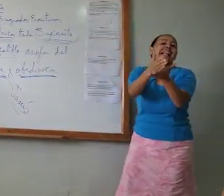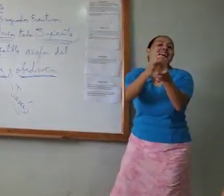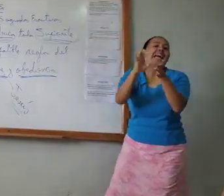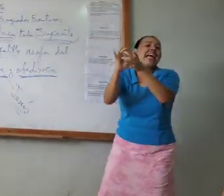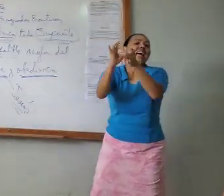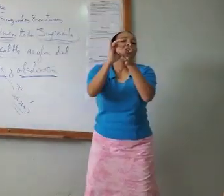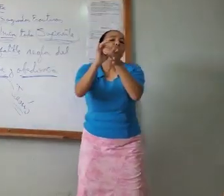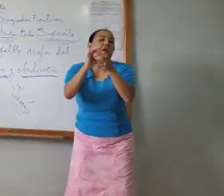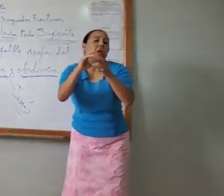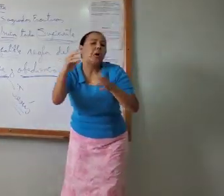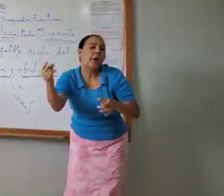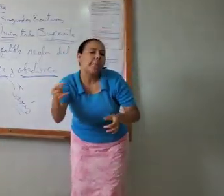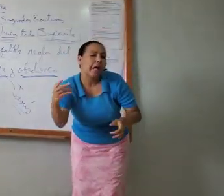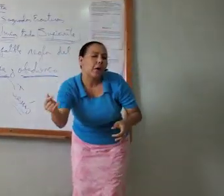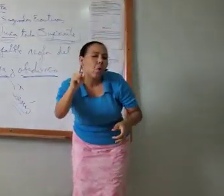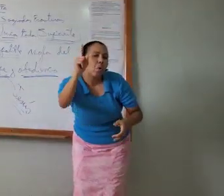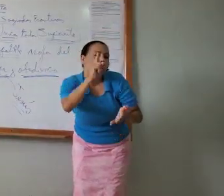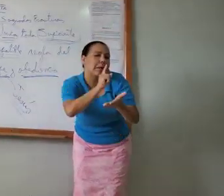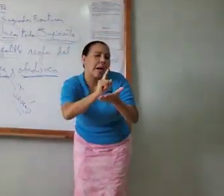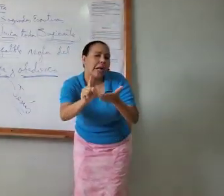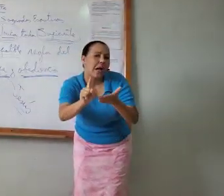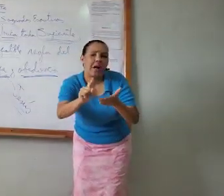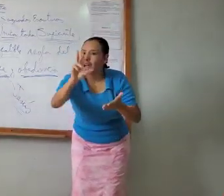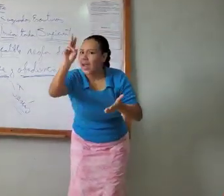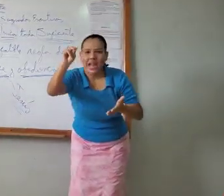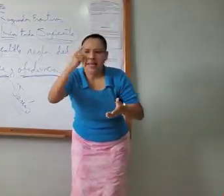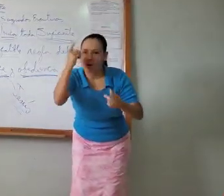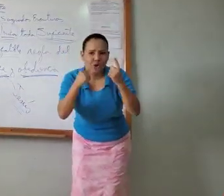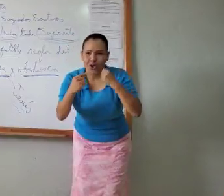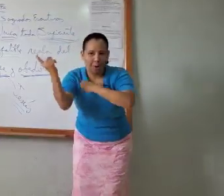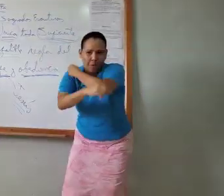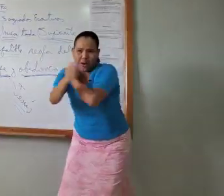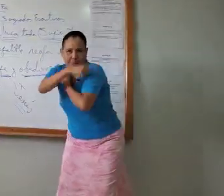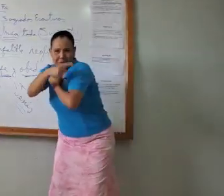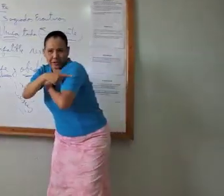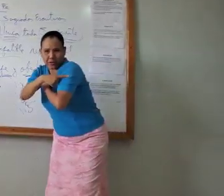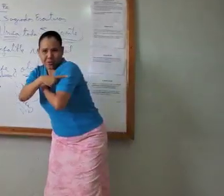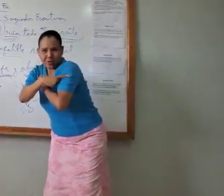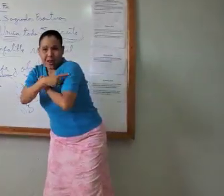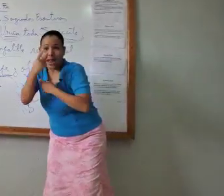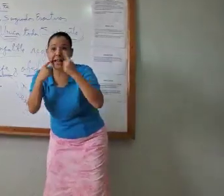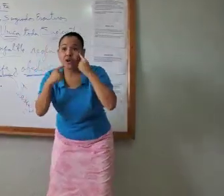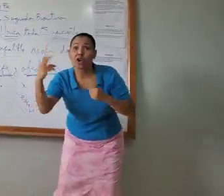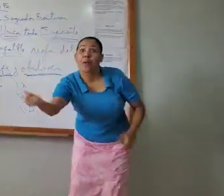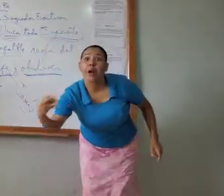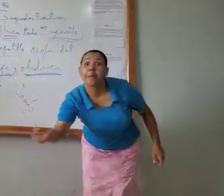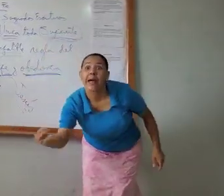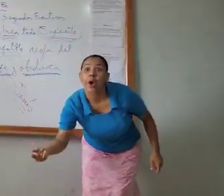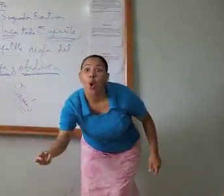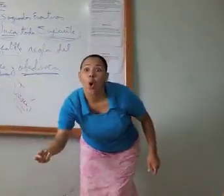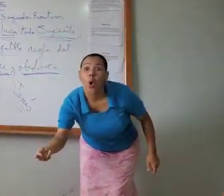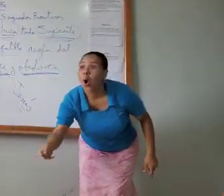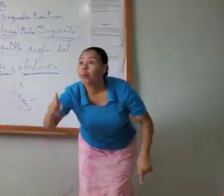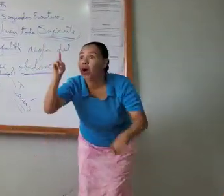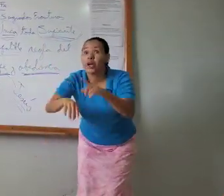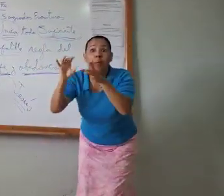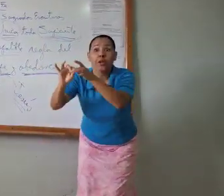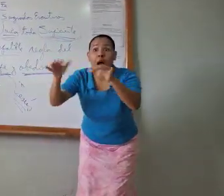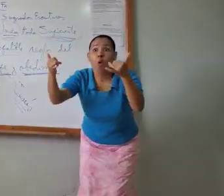parar. El total de aquí, una semana. Ella no lloró por él. Ella lloró por el perro,